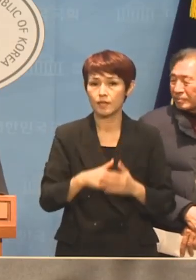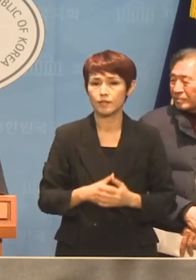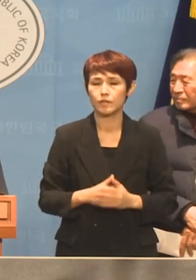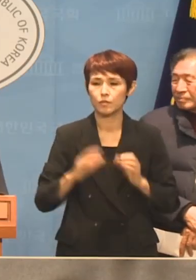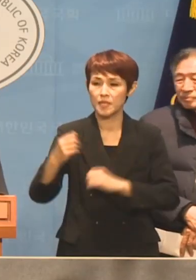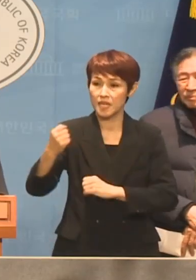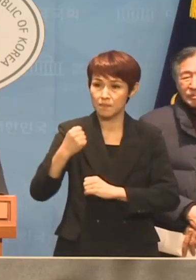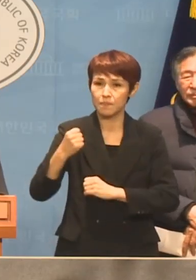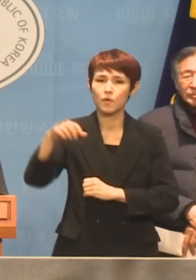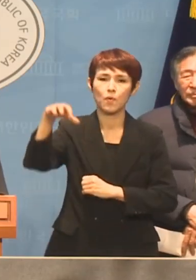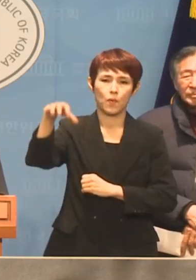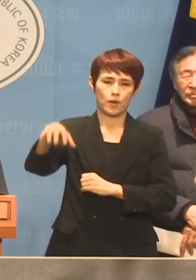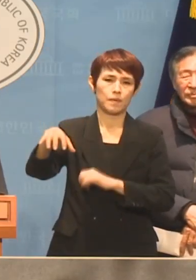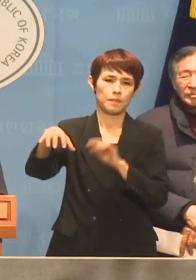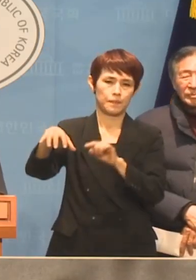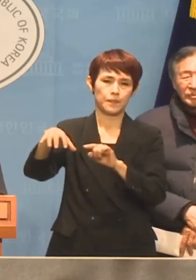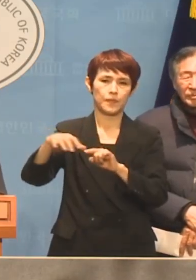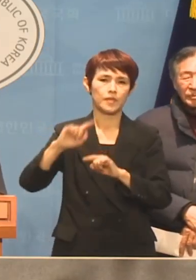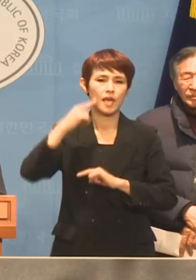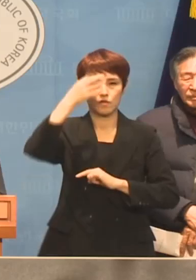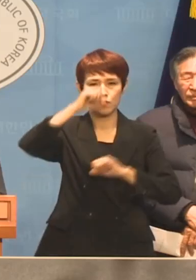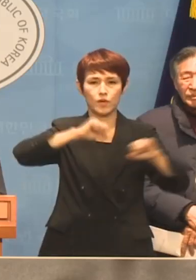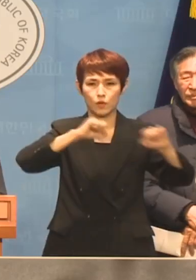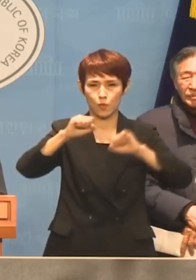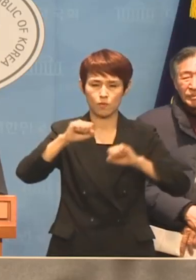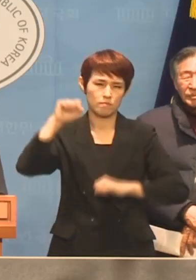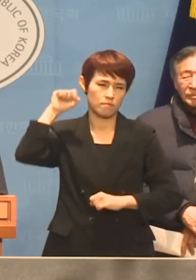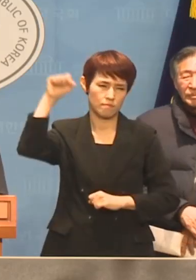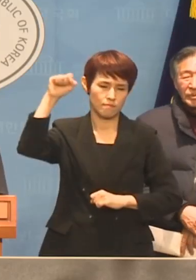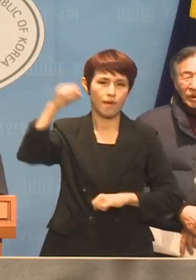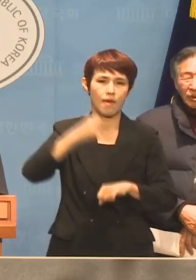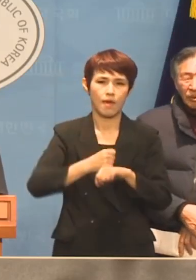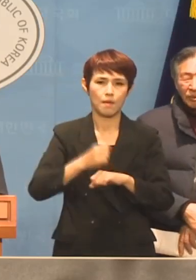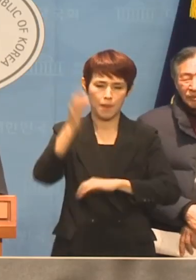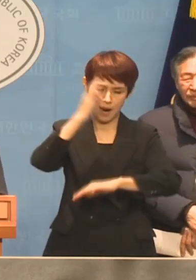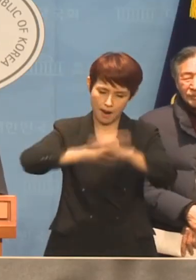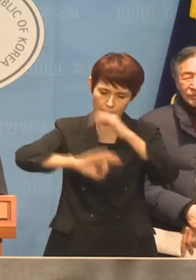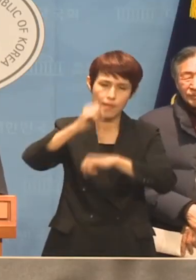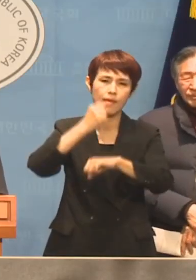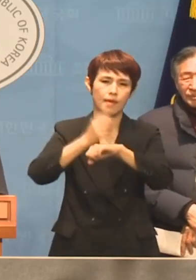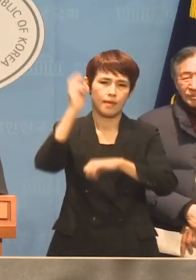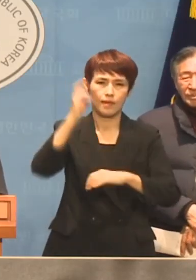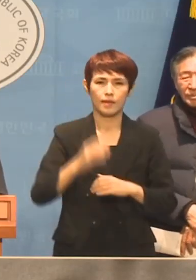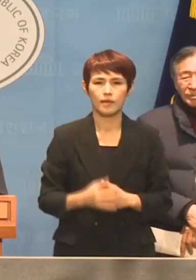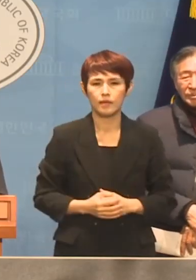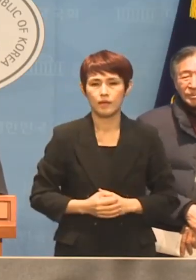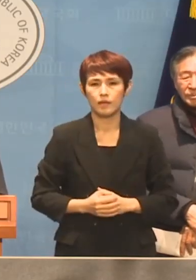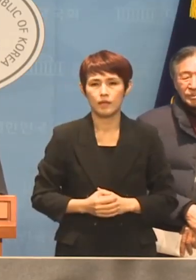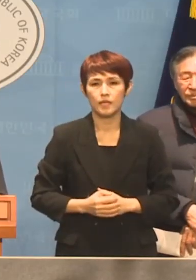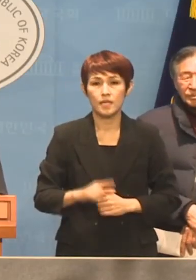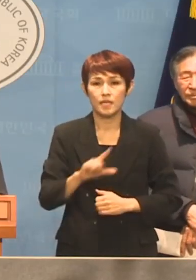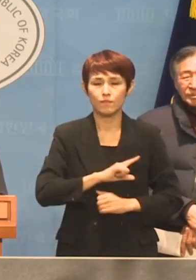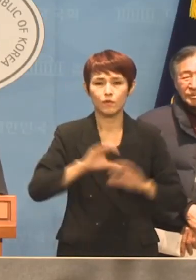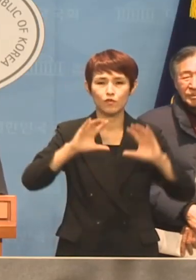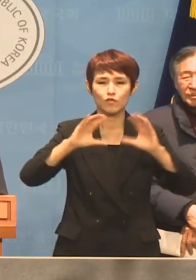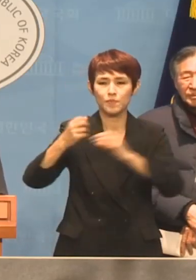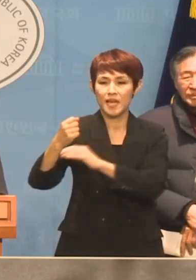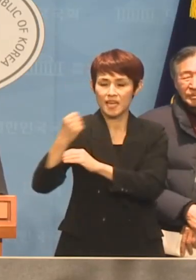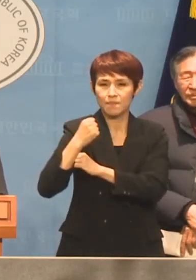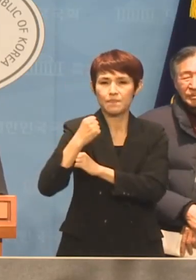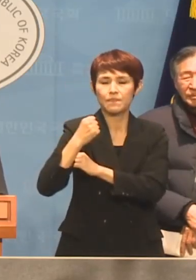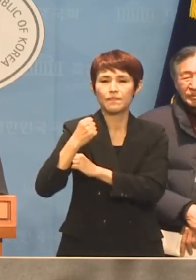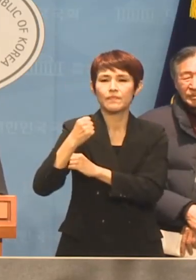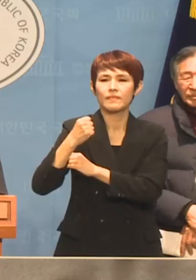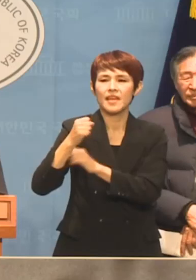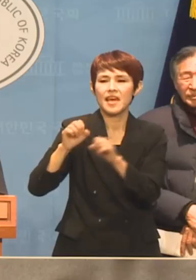국민의힘 당사 앞에서 예술행동에 돌입합니다. 밤샘 예술행동이 될 것 같고요. 저희는 이름을 국민의힘 해체쇼라고